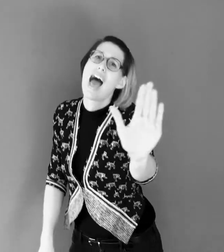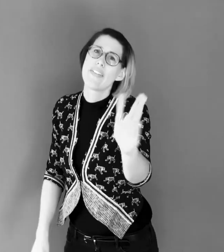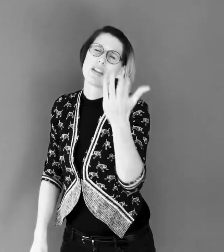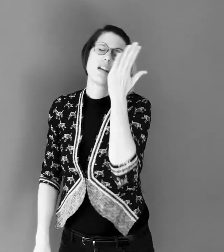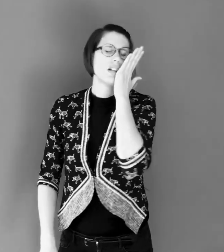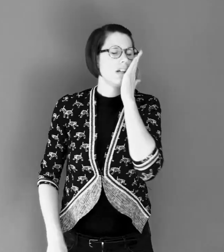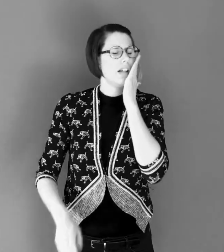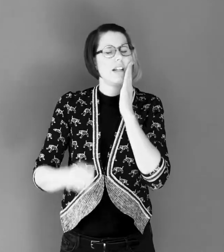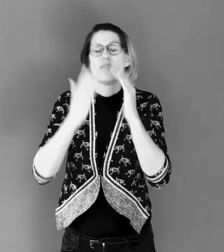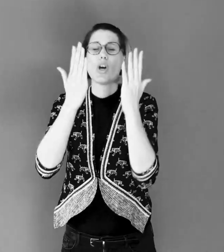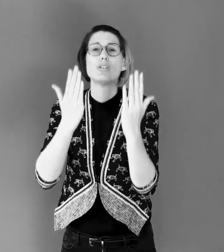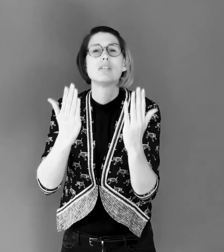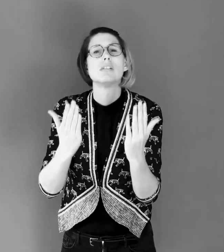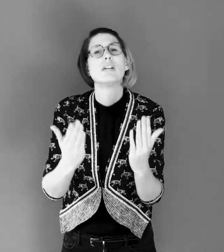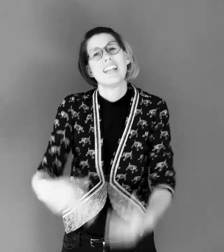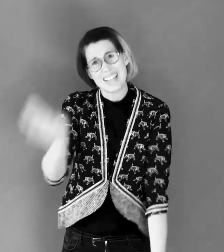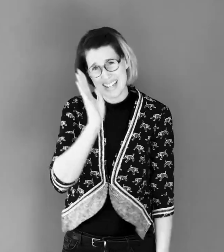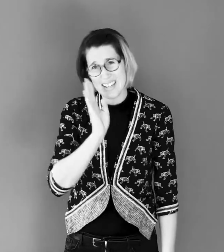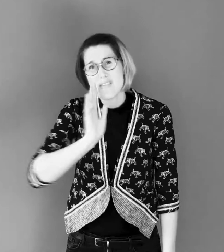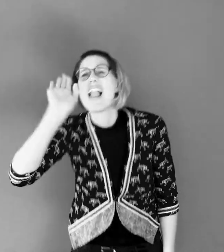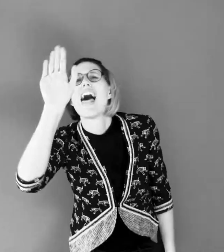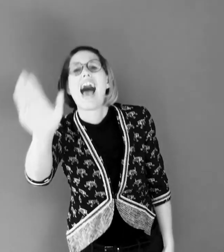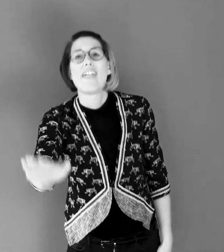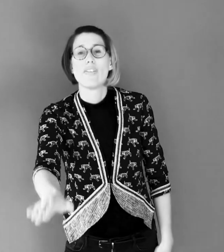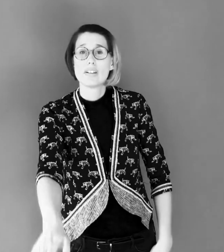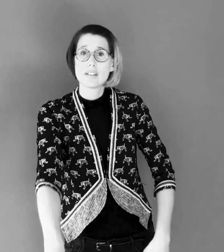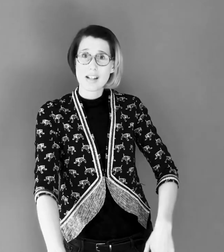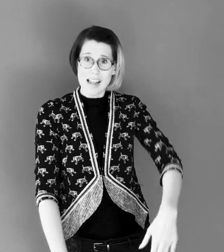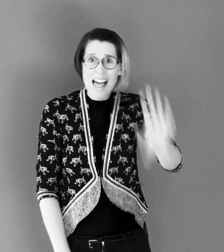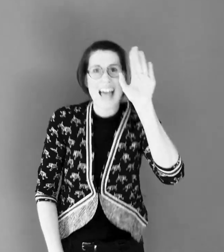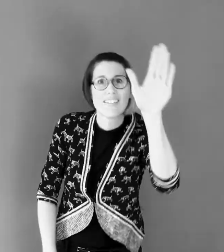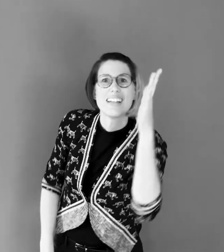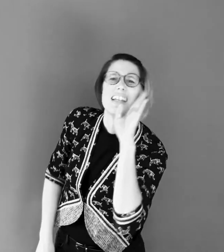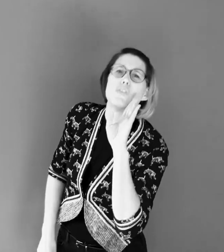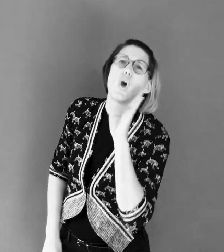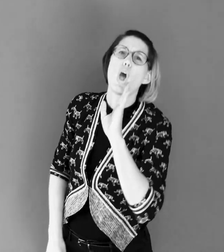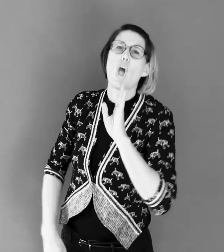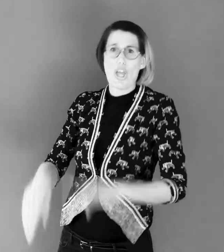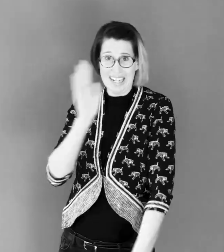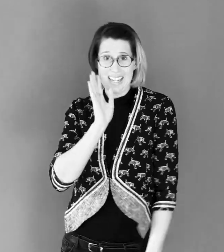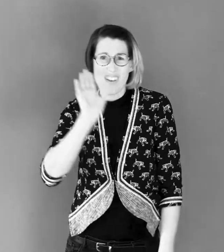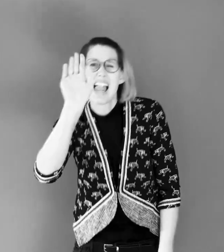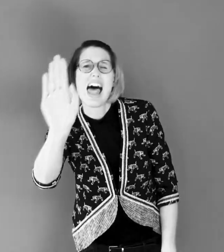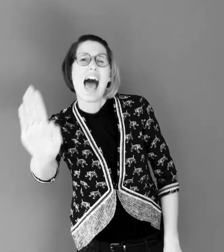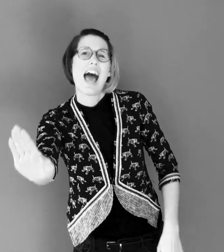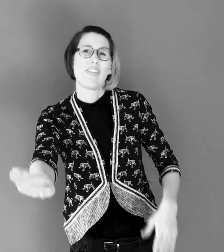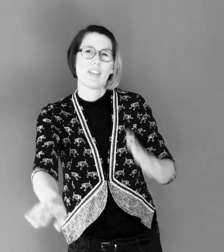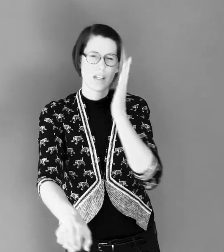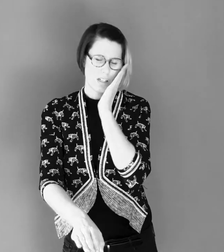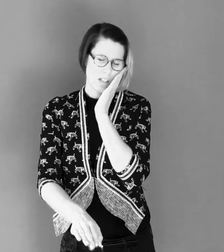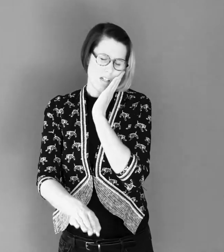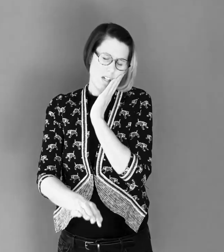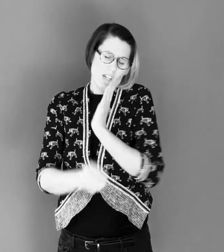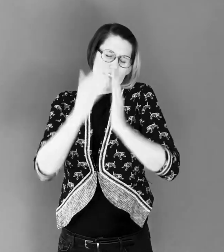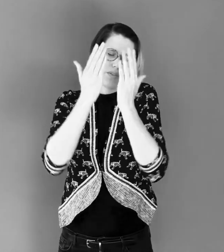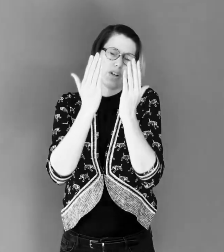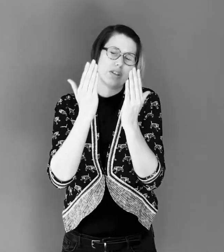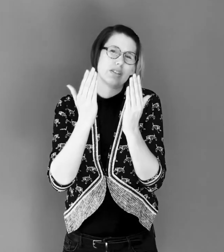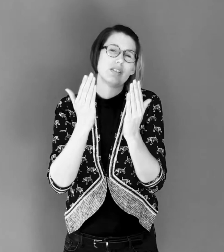later, lieverd. Liever later, later liever. Liever later, lieverd.